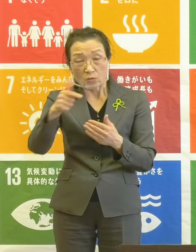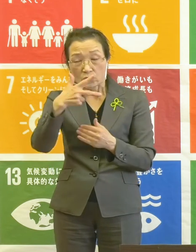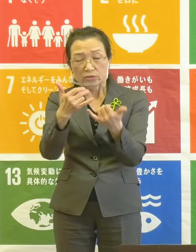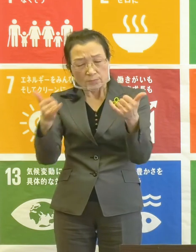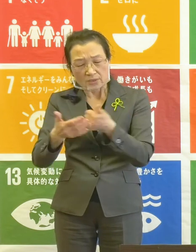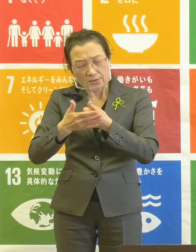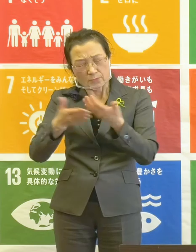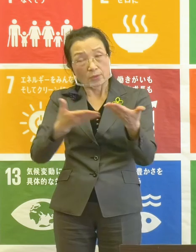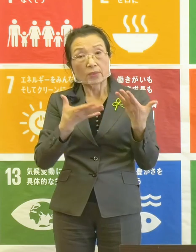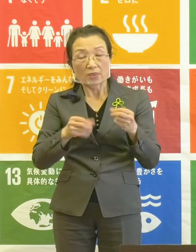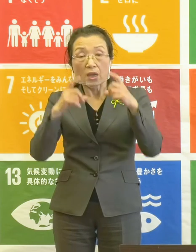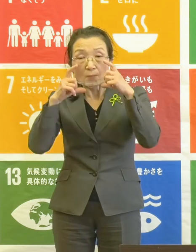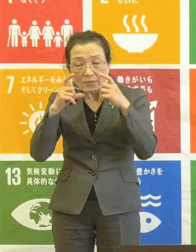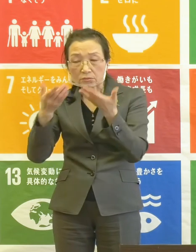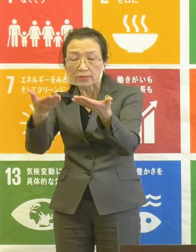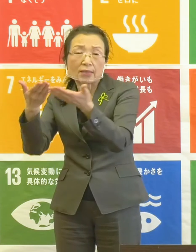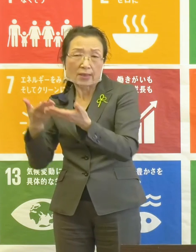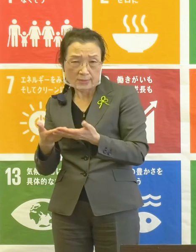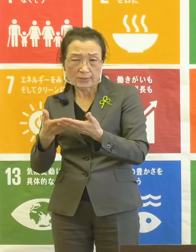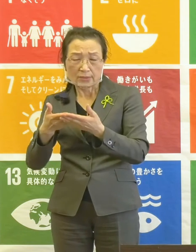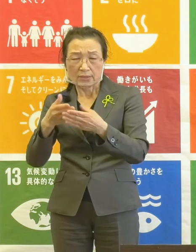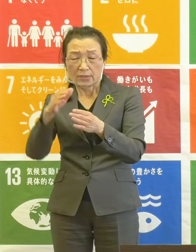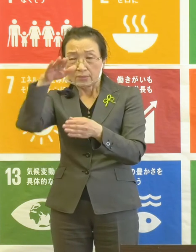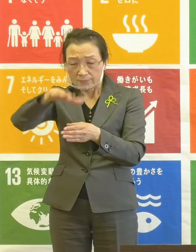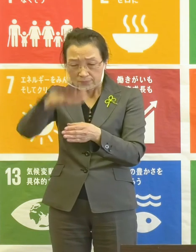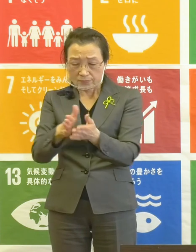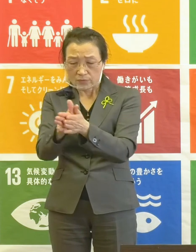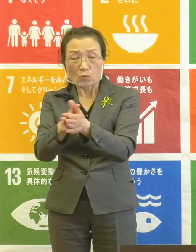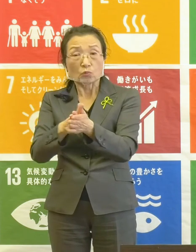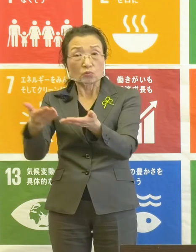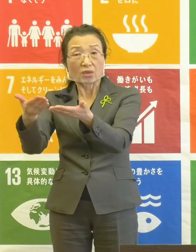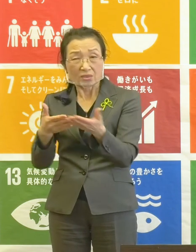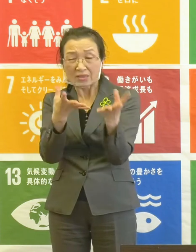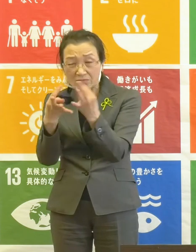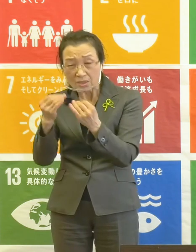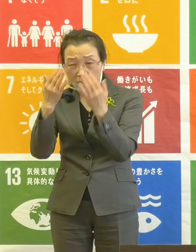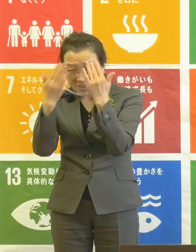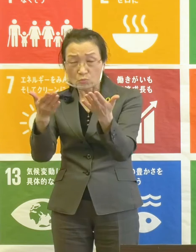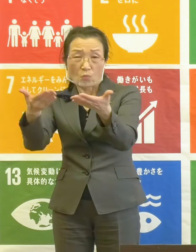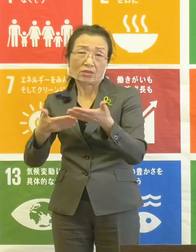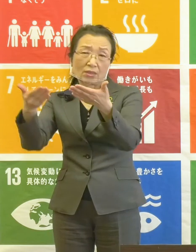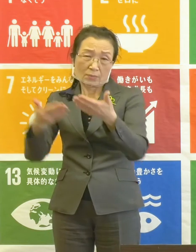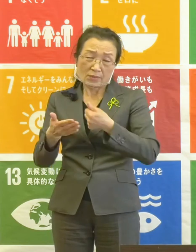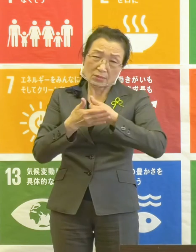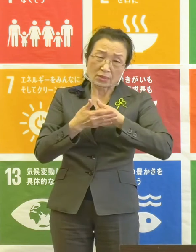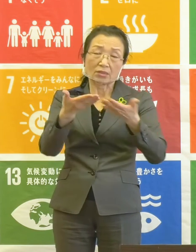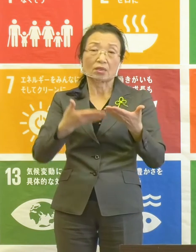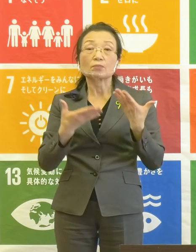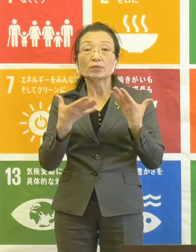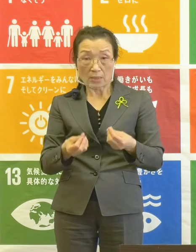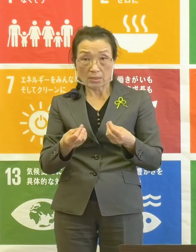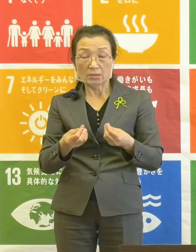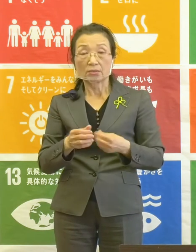クの提供や消毒液も多くの方々からご寄付いただき、市も助けていただきました。こう